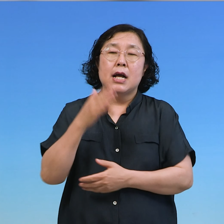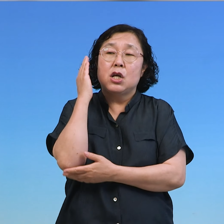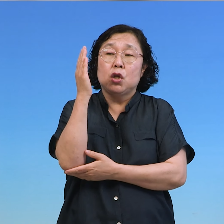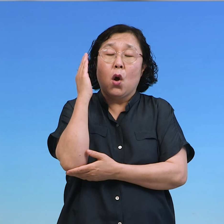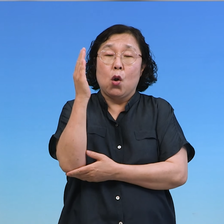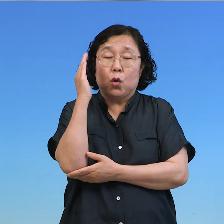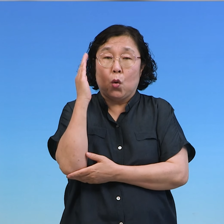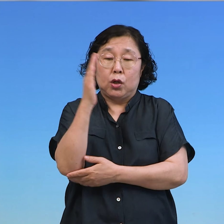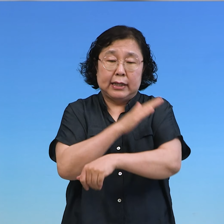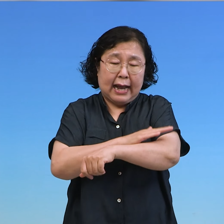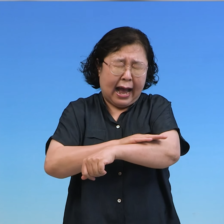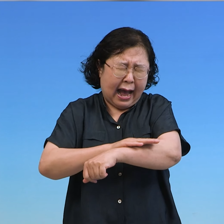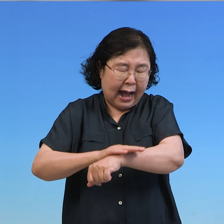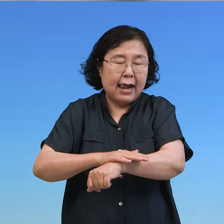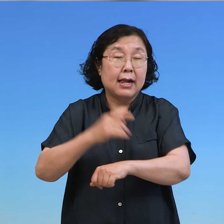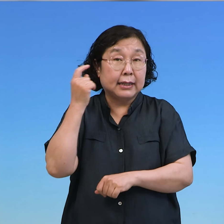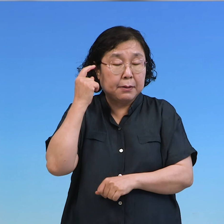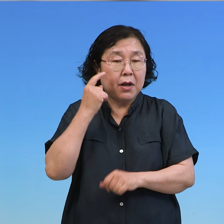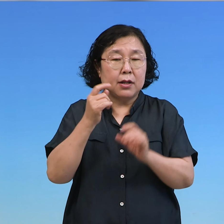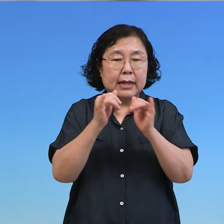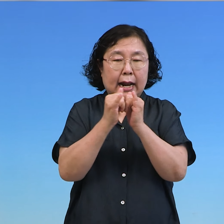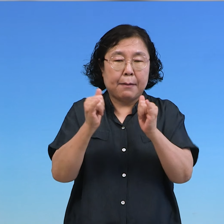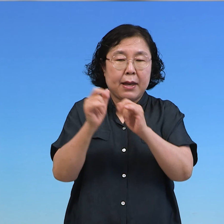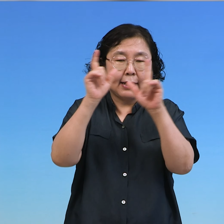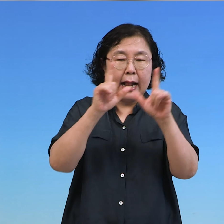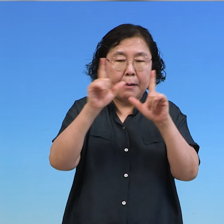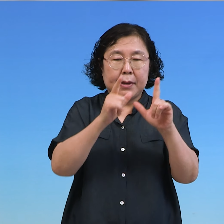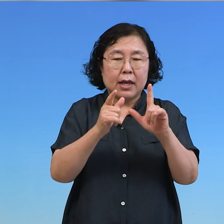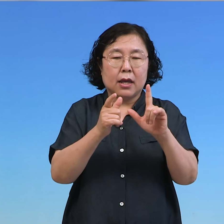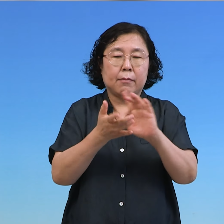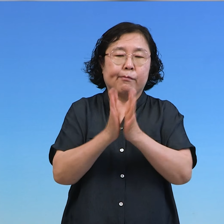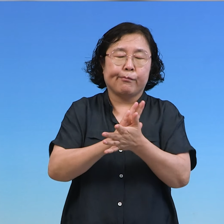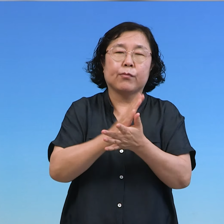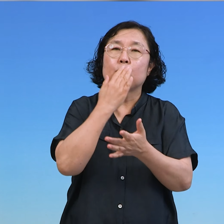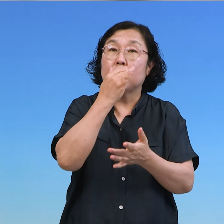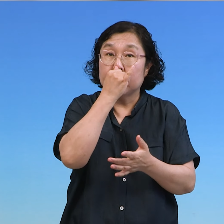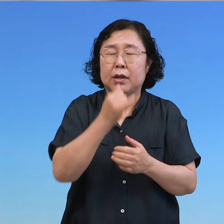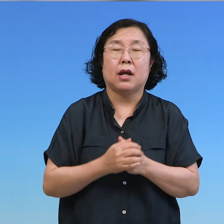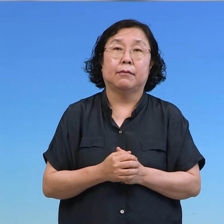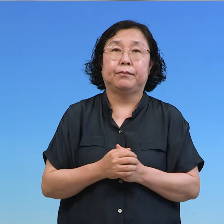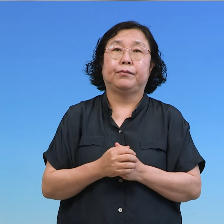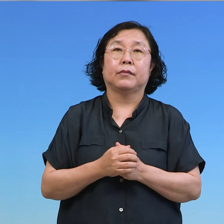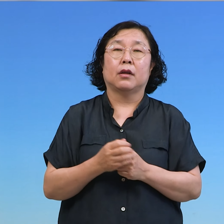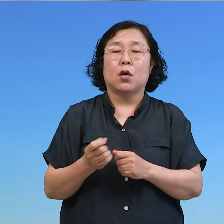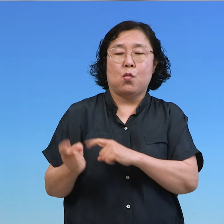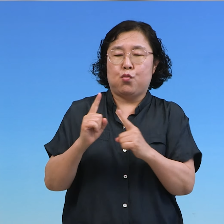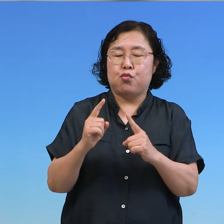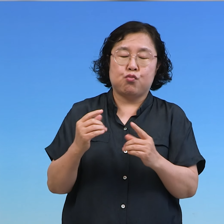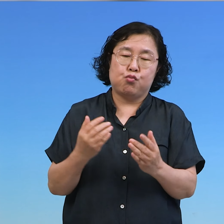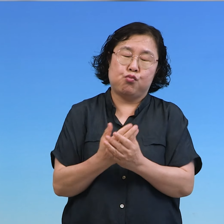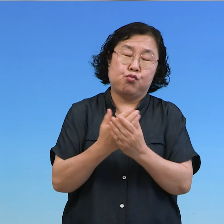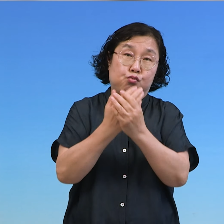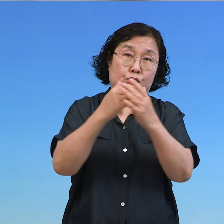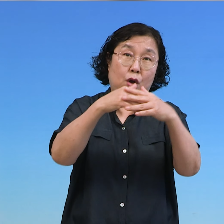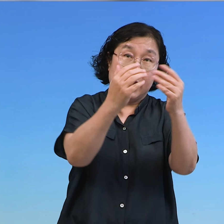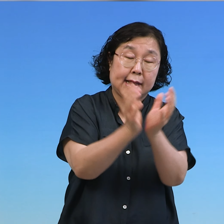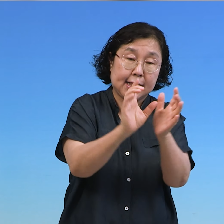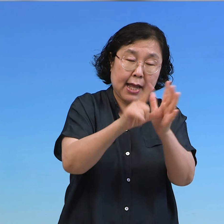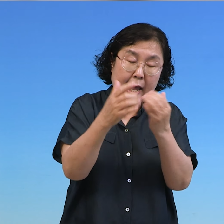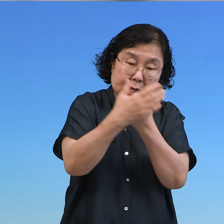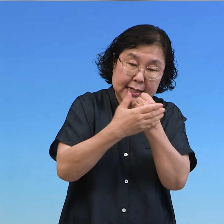들으면 인생이 변할 수 있는 거 내가 겪은 거예요 제가 그 부흥회에서 은혜를 받고 이 말씀을 마음에 담고